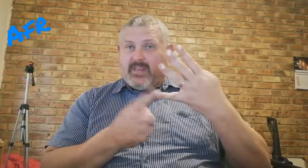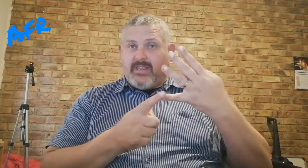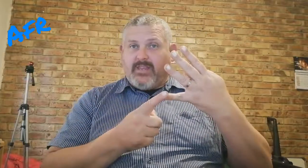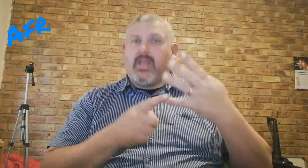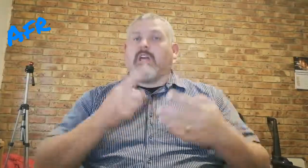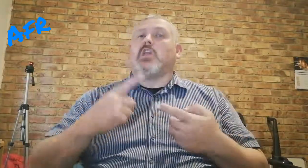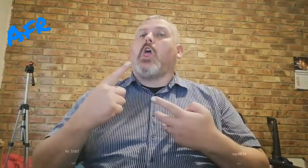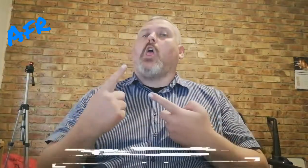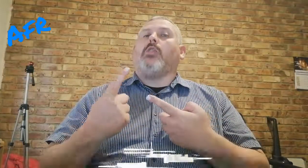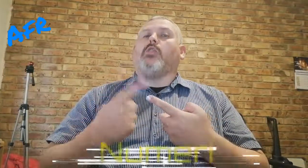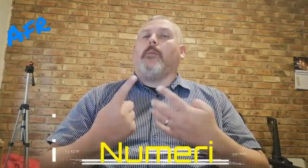Vierde is